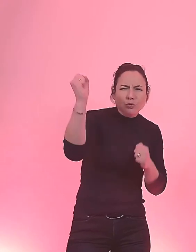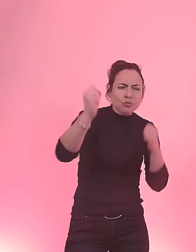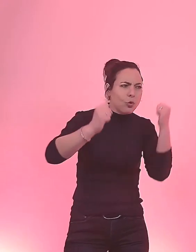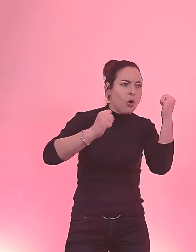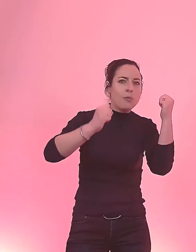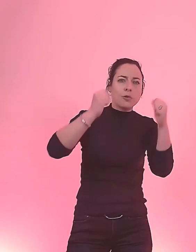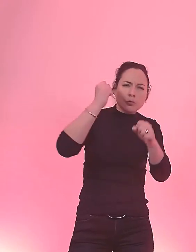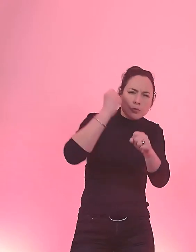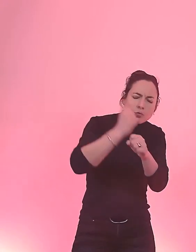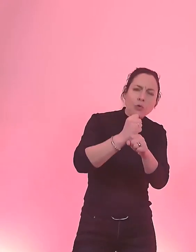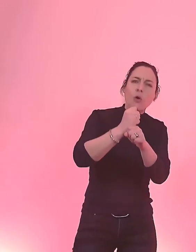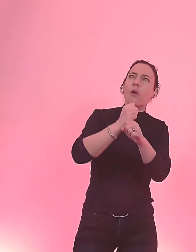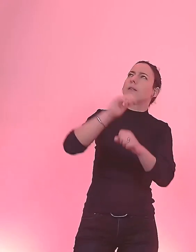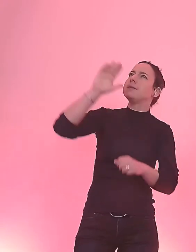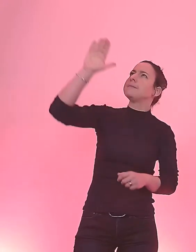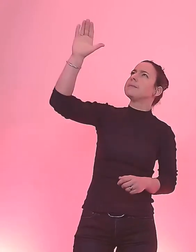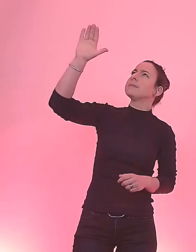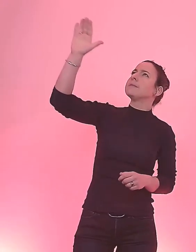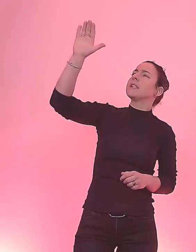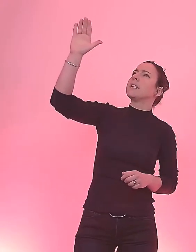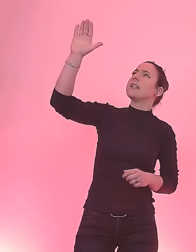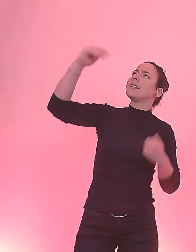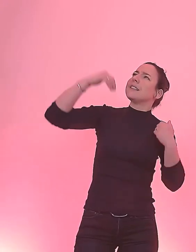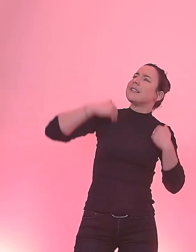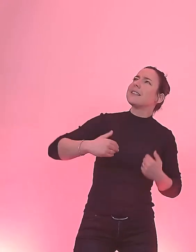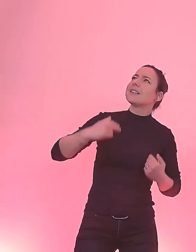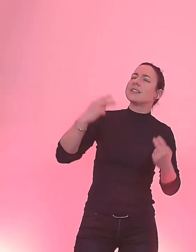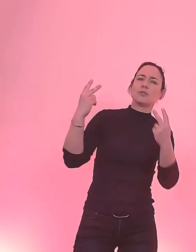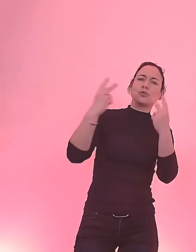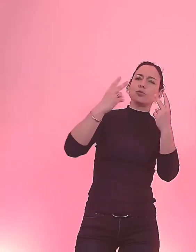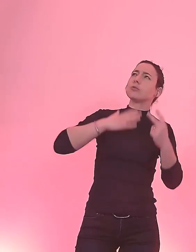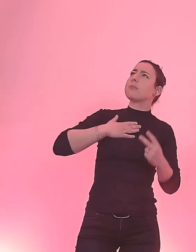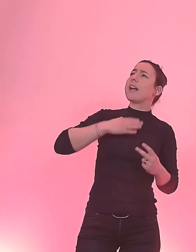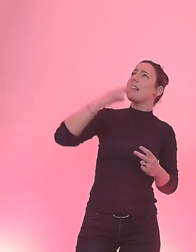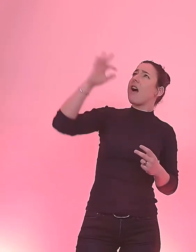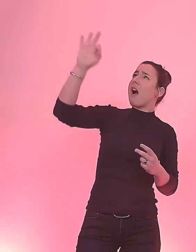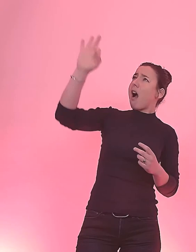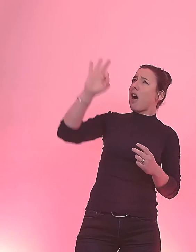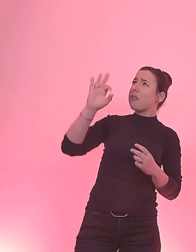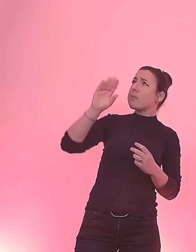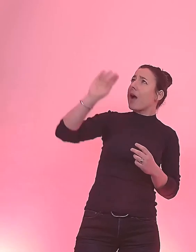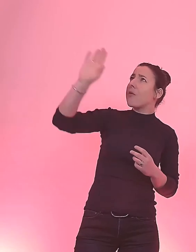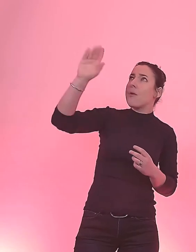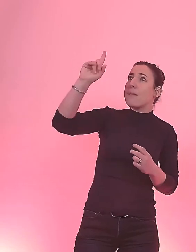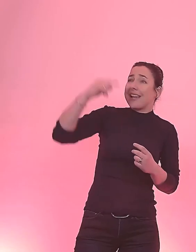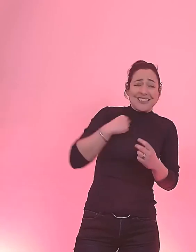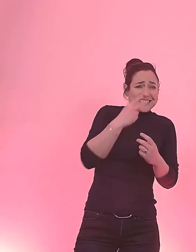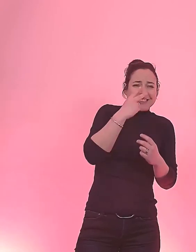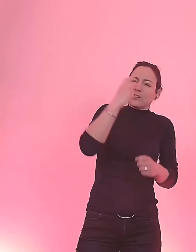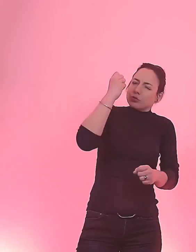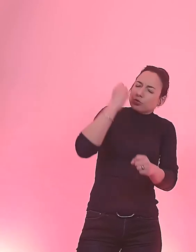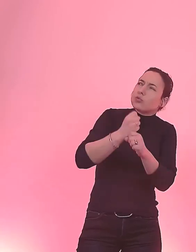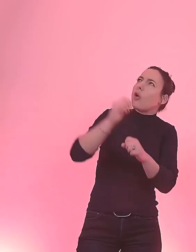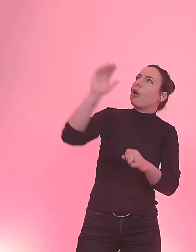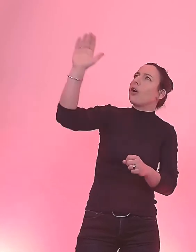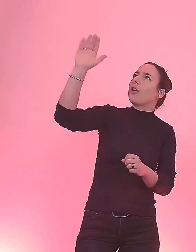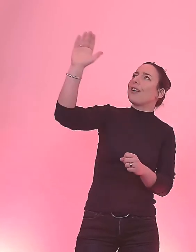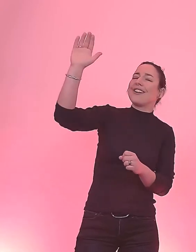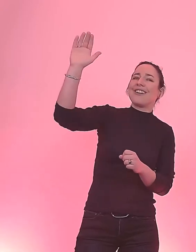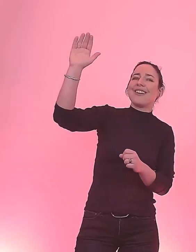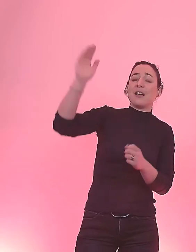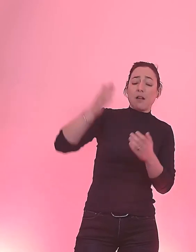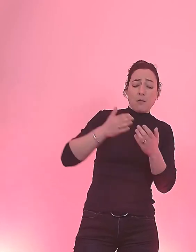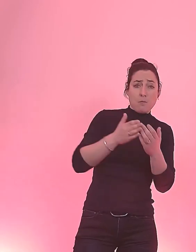benaderd en zeg god ik zoek mijn antwoord bij u ook al zie ik er totaal niet dus naast dat je je mag uitnodigen